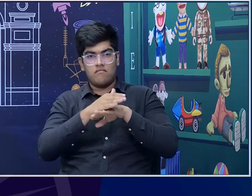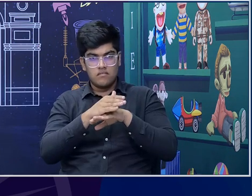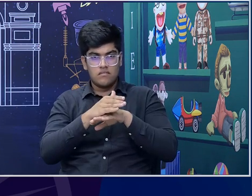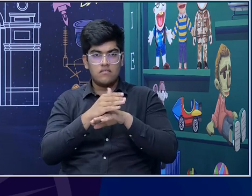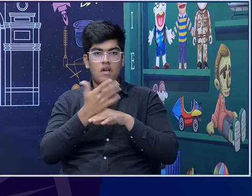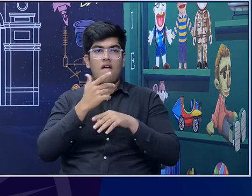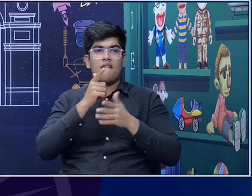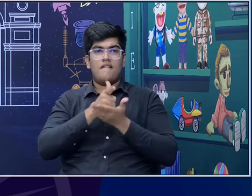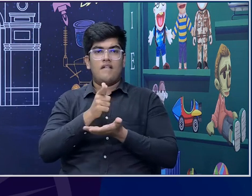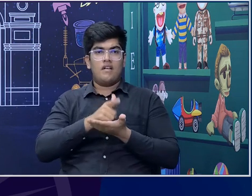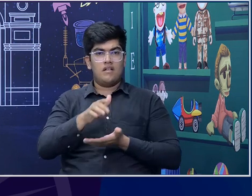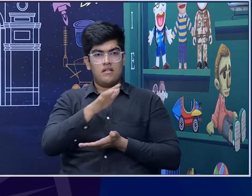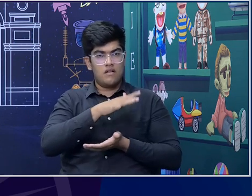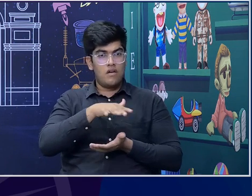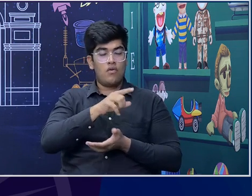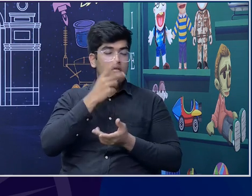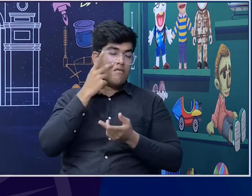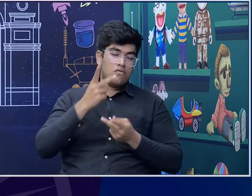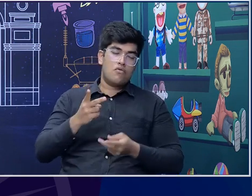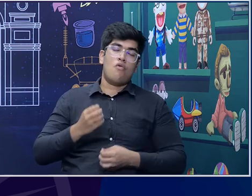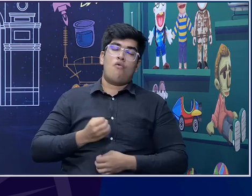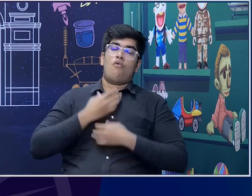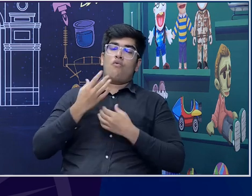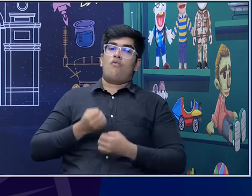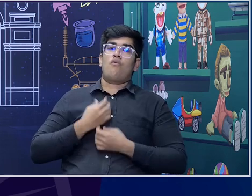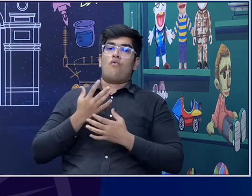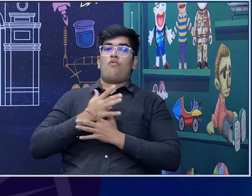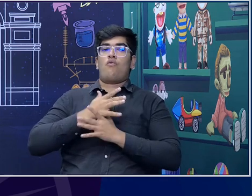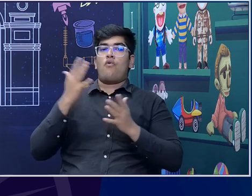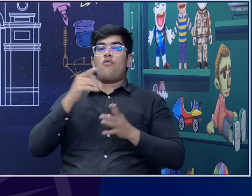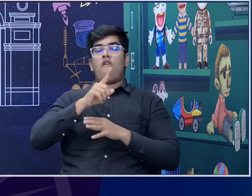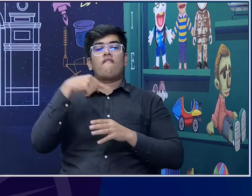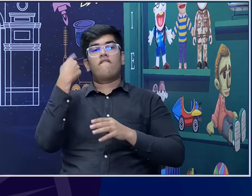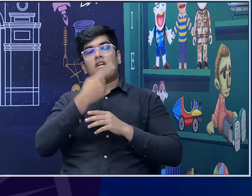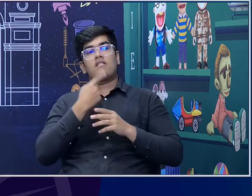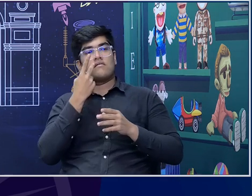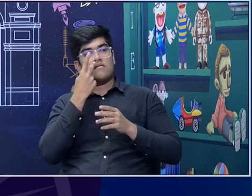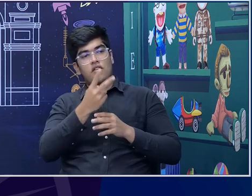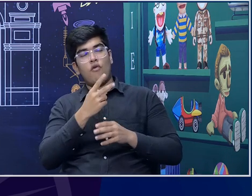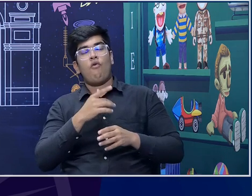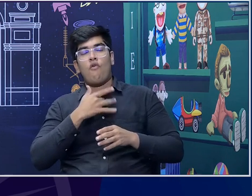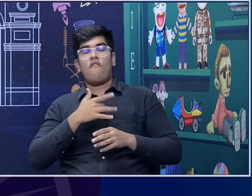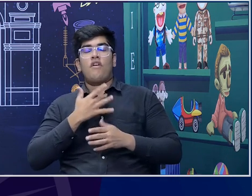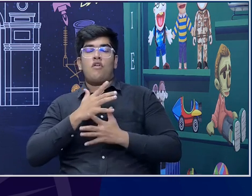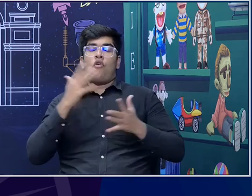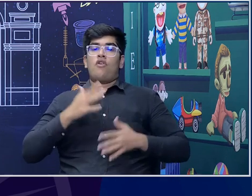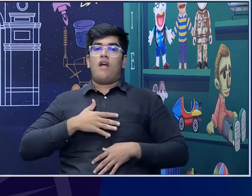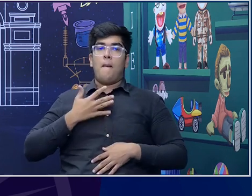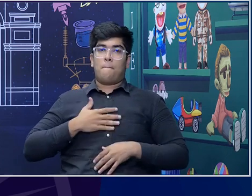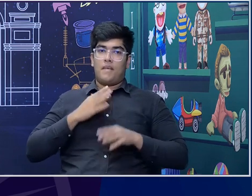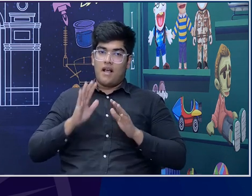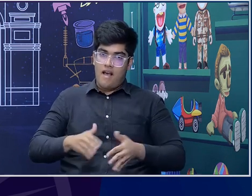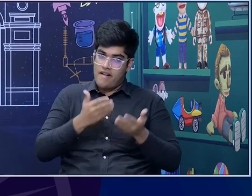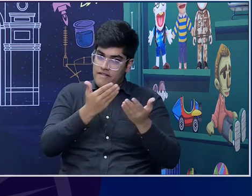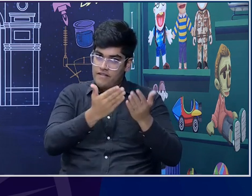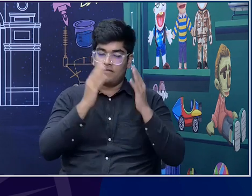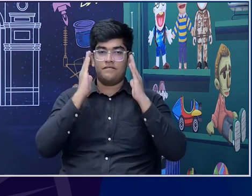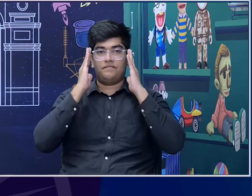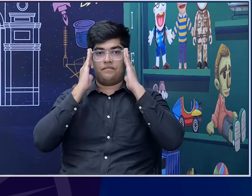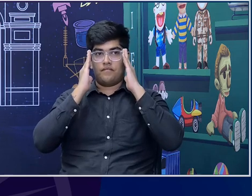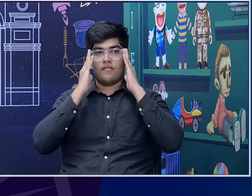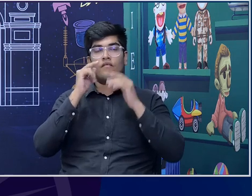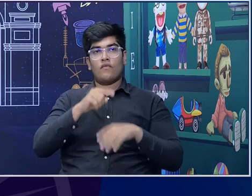गाव भीजवा रहा है तो जब वो लोग देखते थे ना तो उनके चहरों को देखकर ही कवर सिंग जी का चहरा खेल जाता था तो उन्हें लगता था अरे कि